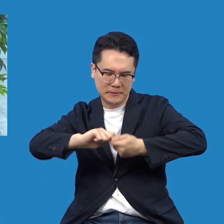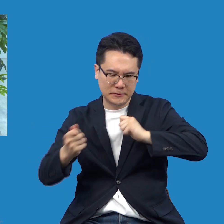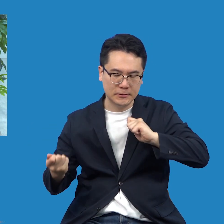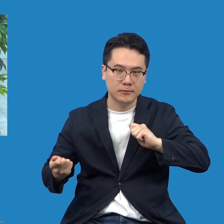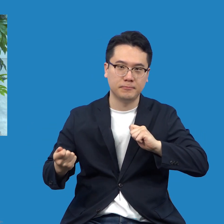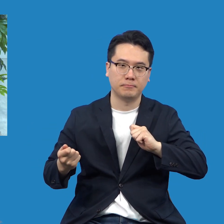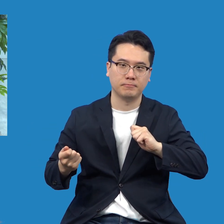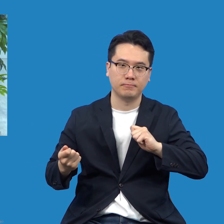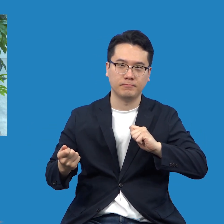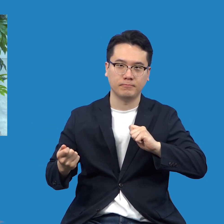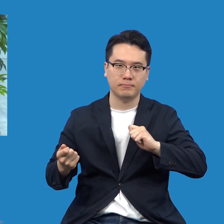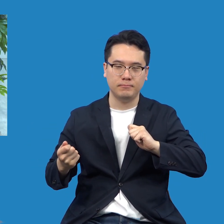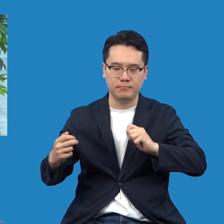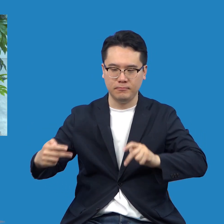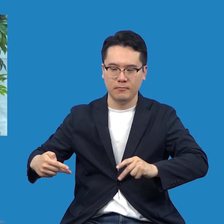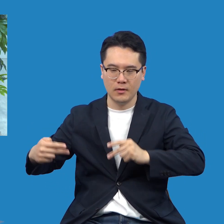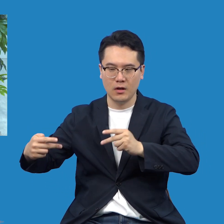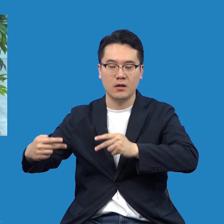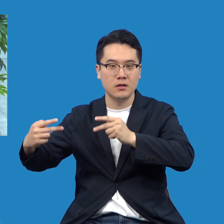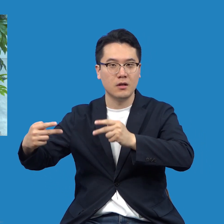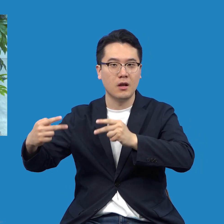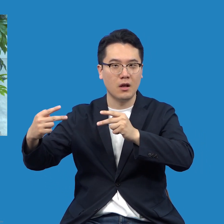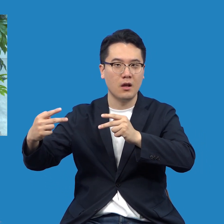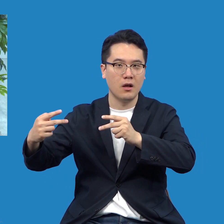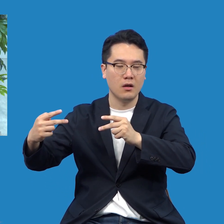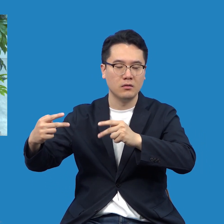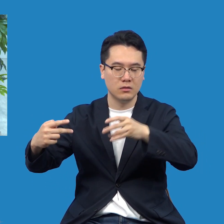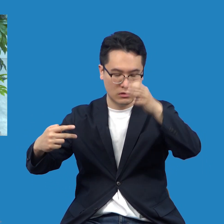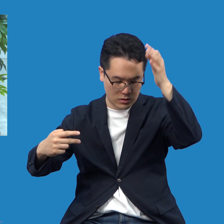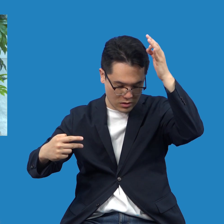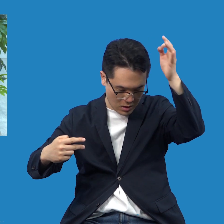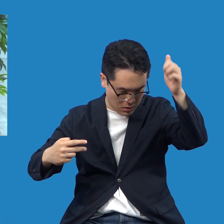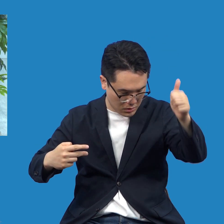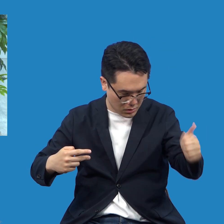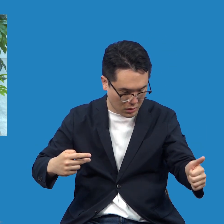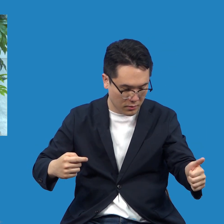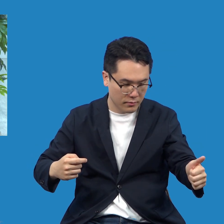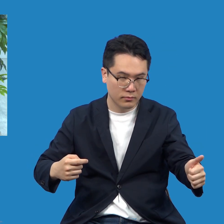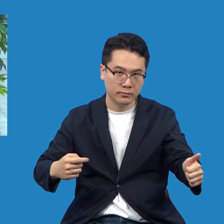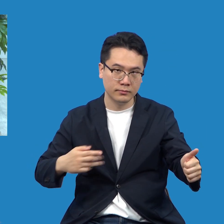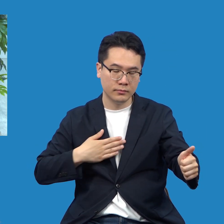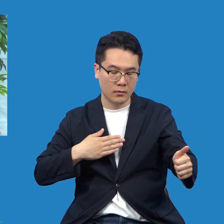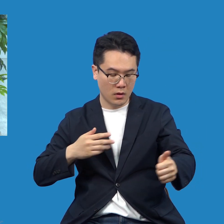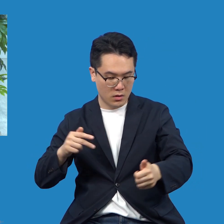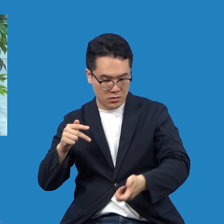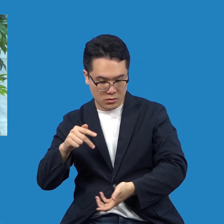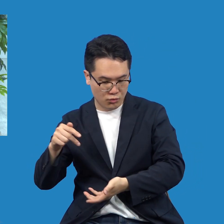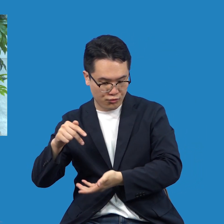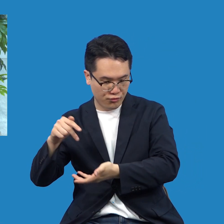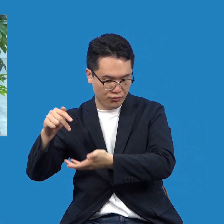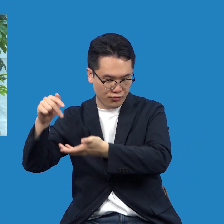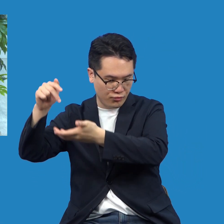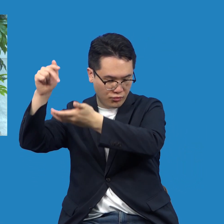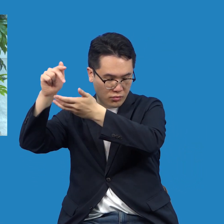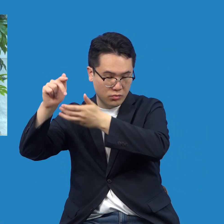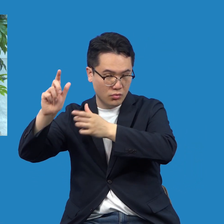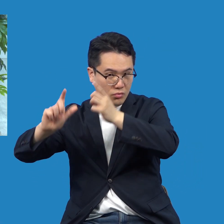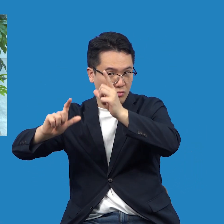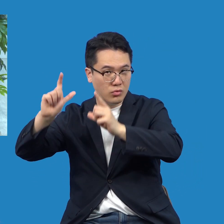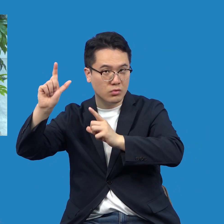엘리야가 엘리사에게 자신의 승천하는 그 광경을 지켜보고 있던